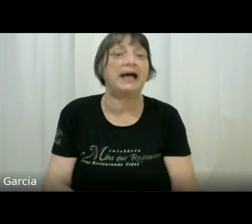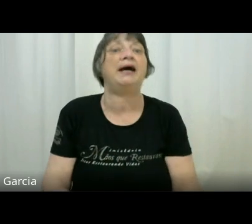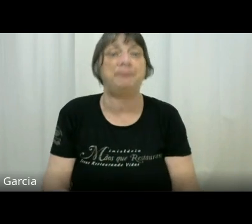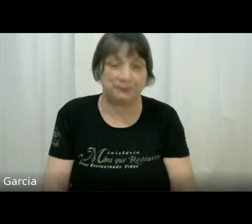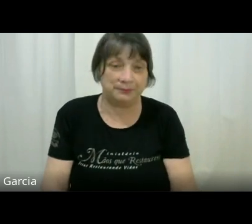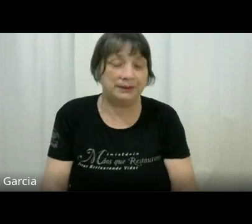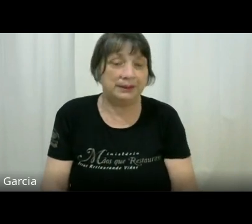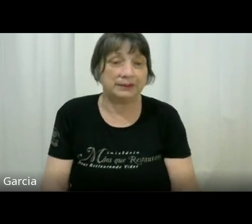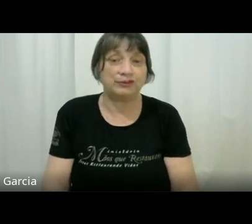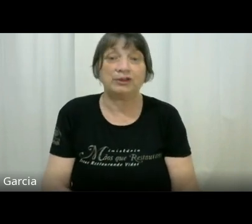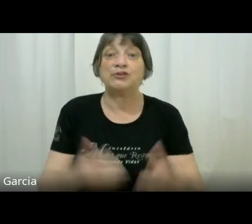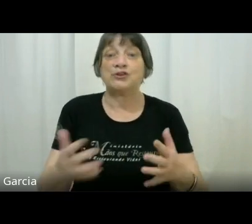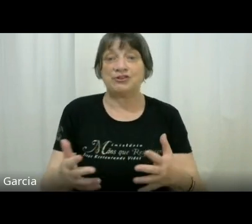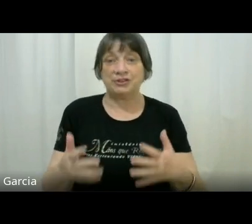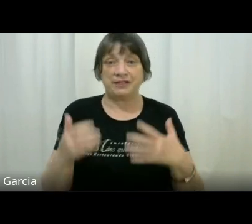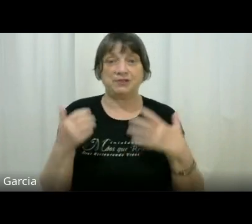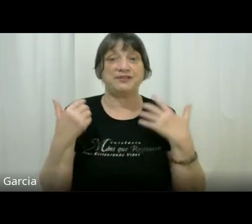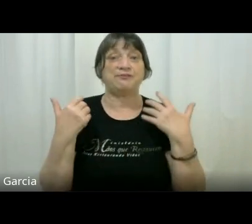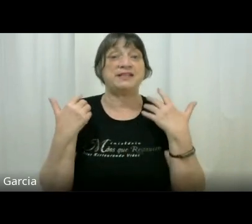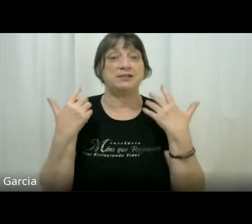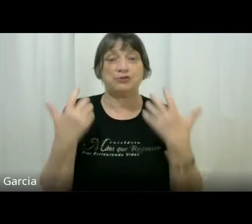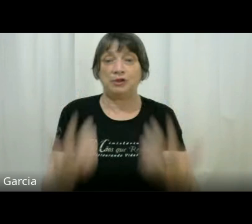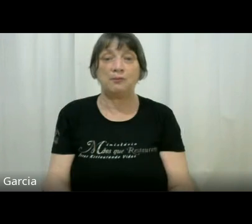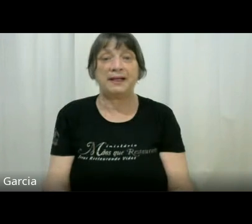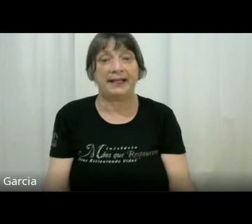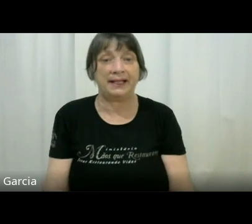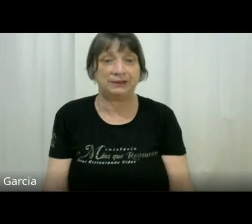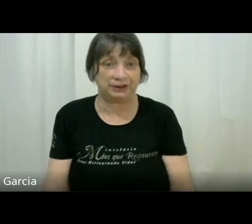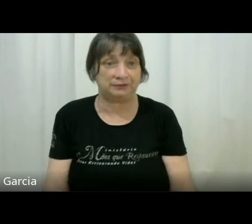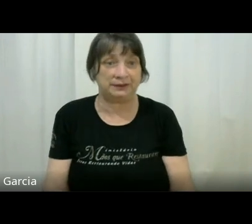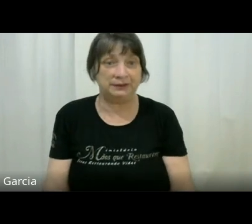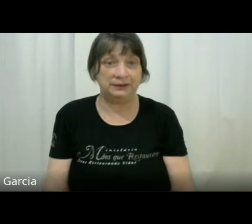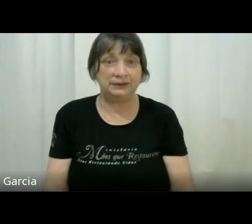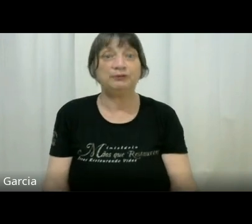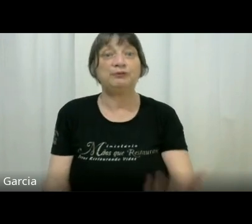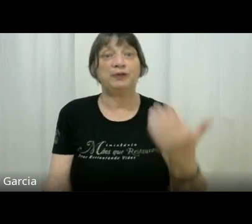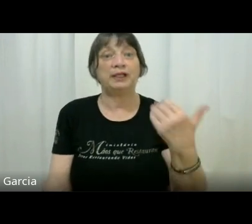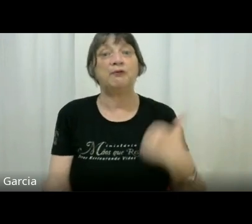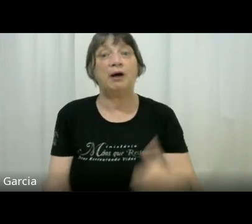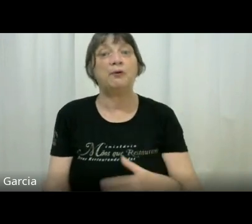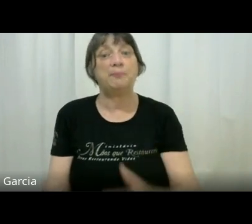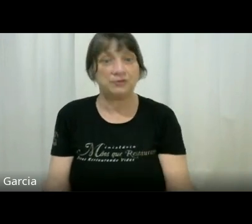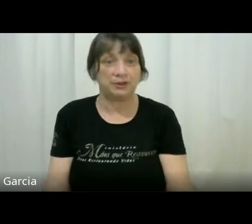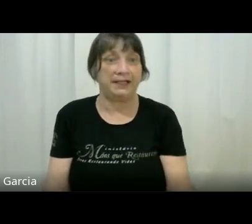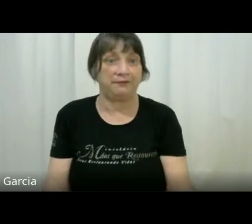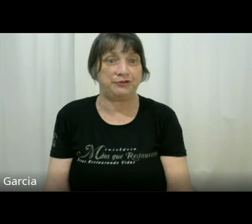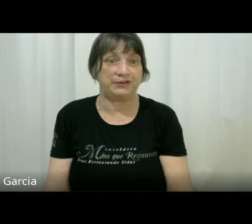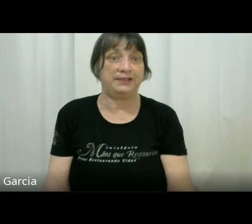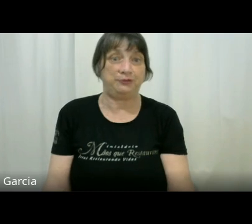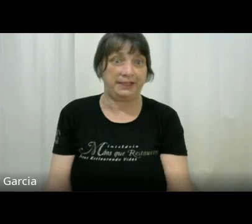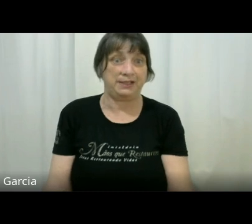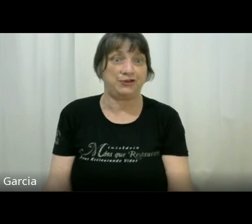mais rápido se a gente estivesse fazendo só uma narrativa igual o pastor